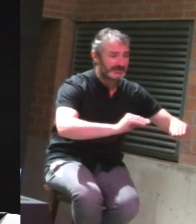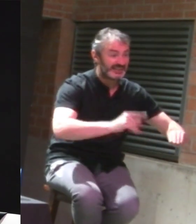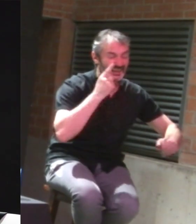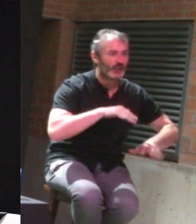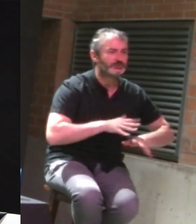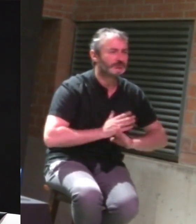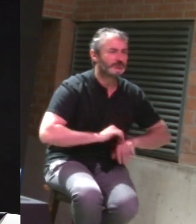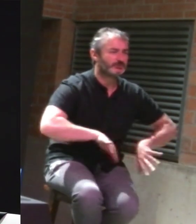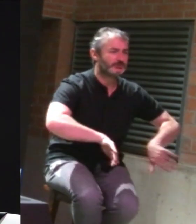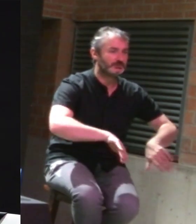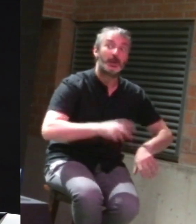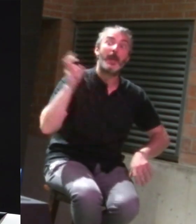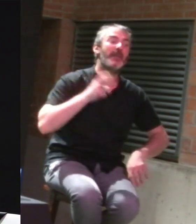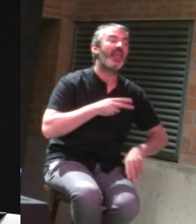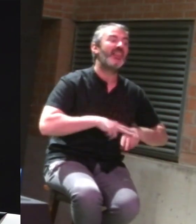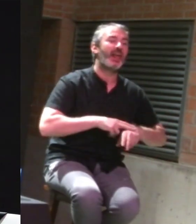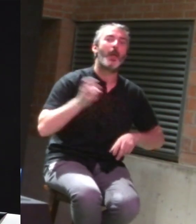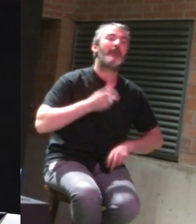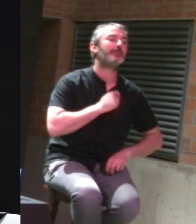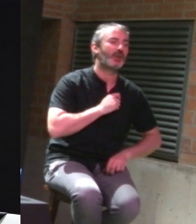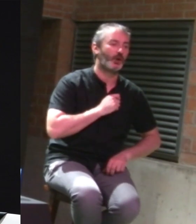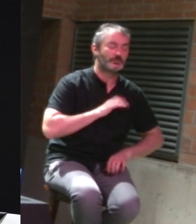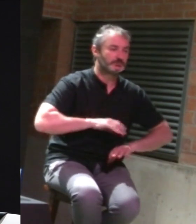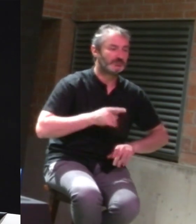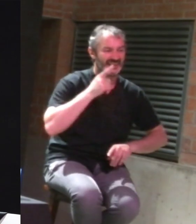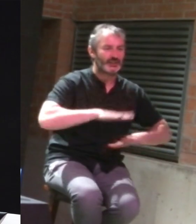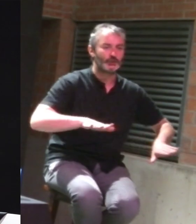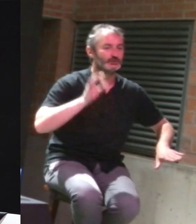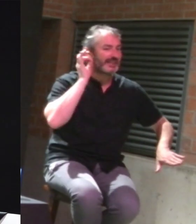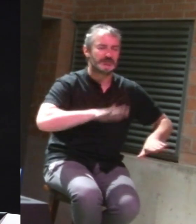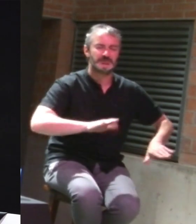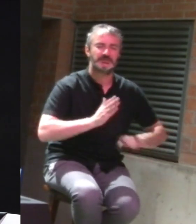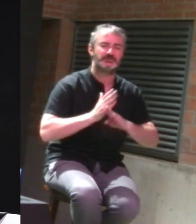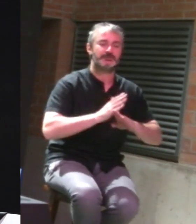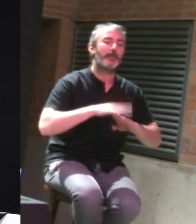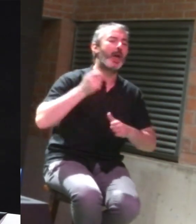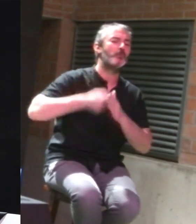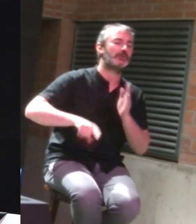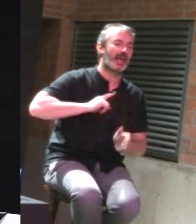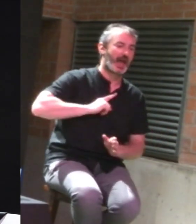com avisaven de que vindrà el delegat, doncs amaguem la canalla. Així no ens posarem.